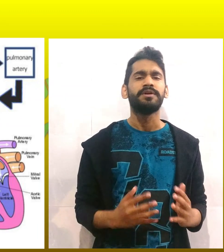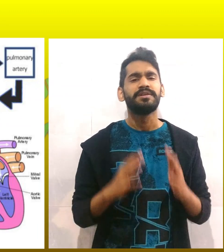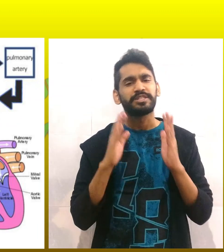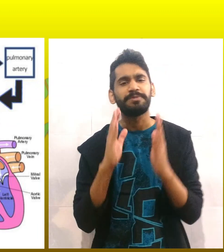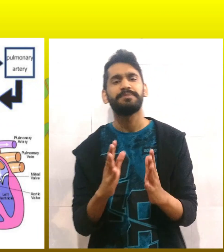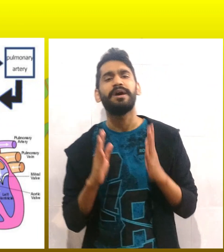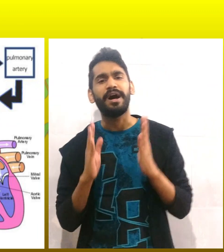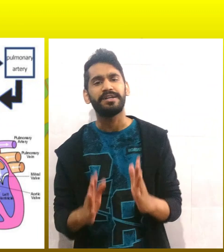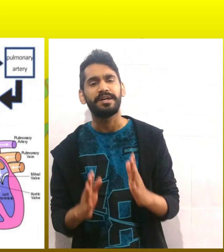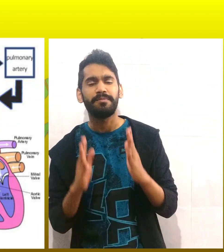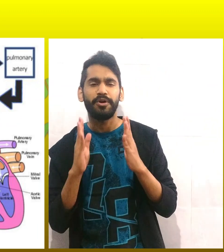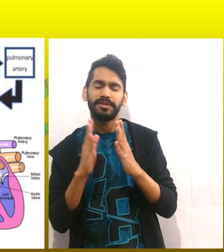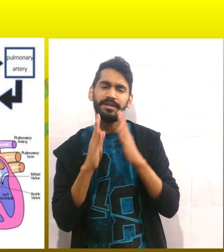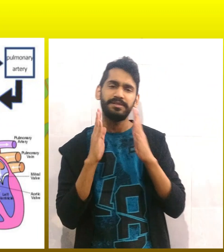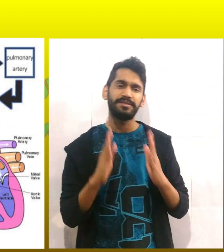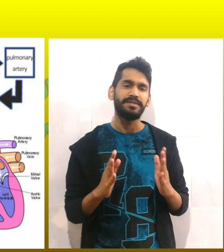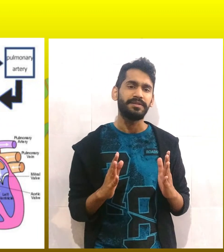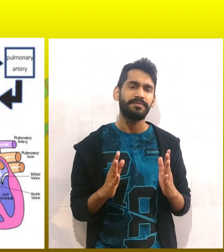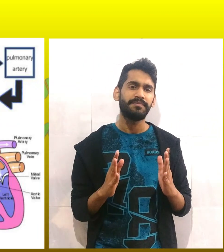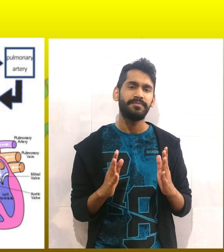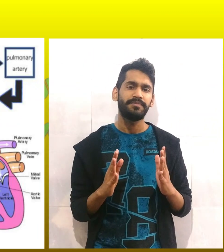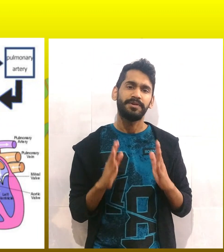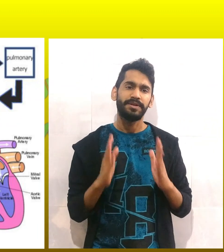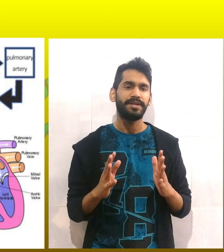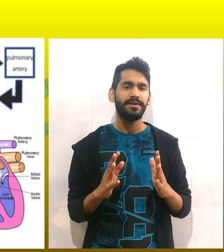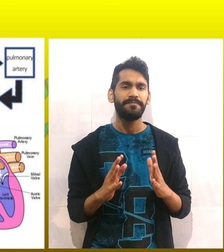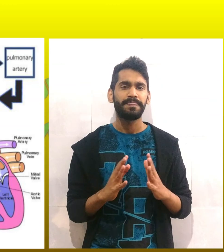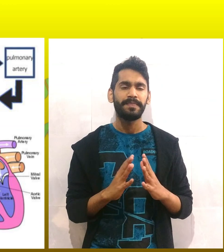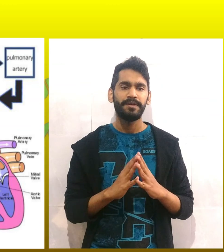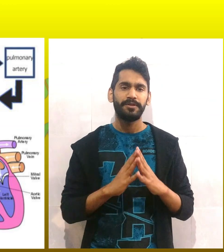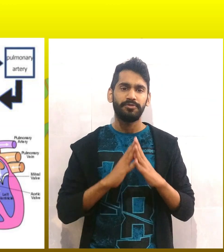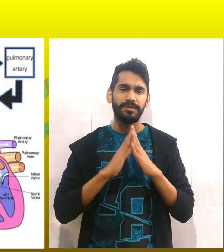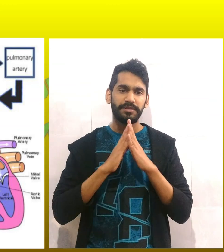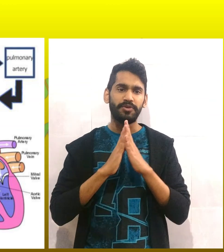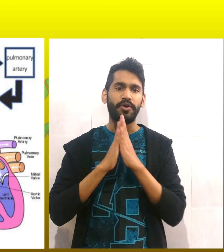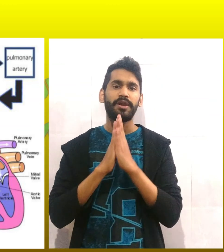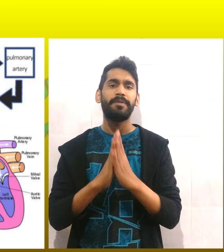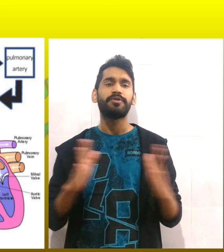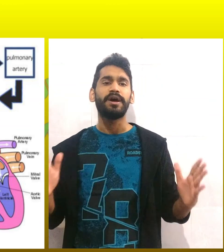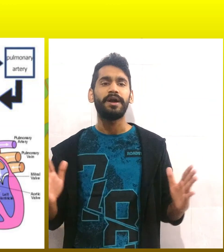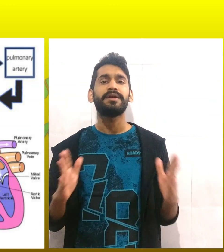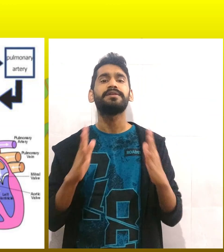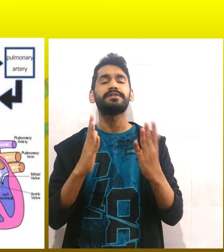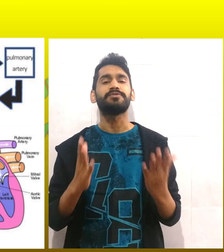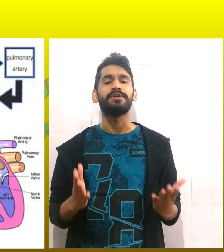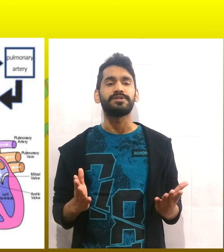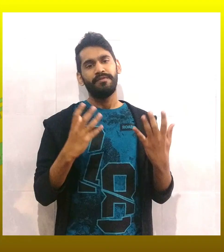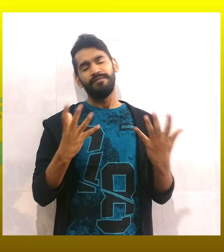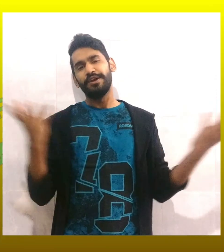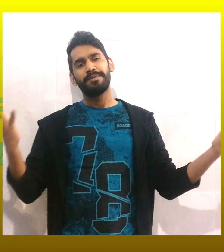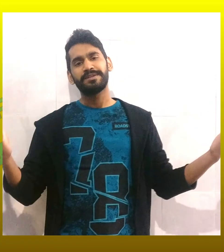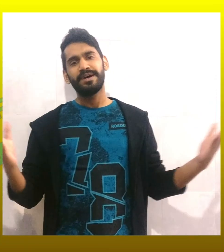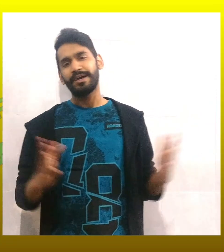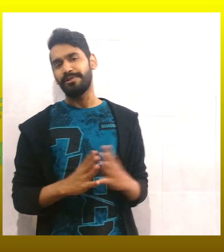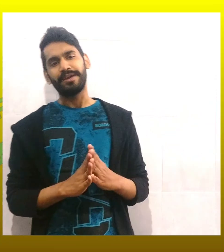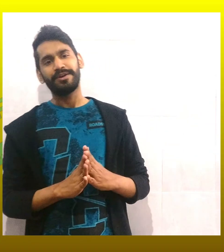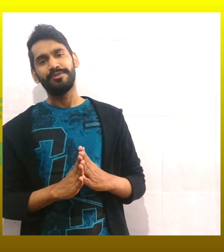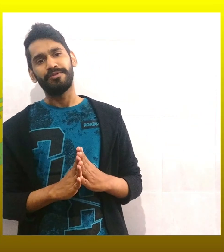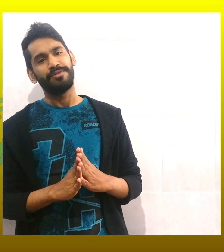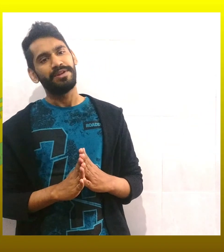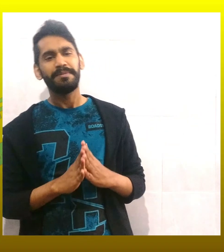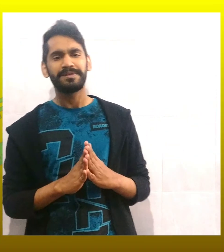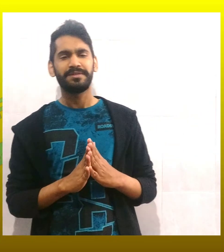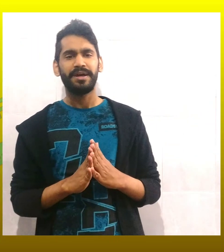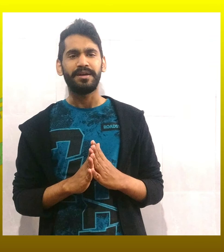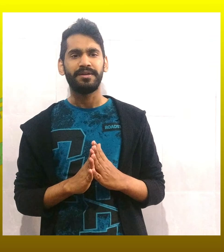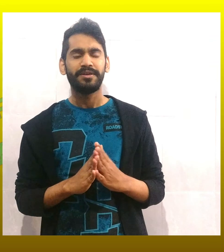देखो, समझ में आ जाएगा। बहुत ही ईजी चीज़ है, ठीक है। तो दिस इज़ ऑल अबाउट हार्ट एंड सर्कुलेशन। वीडियो पसंद आ गया तो लाइक कर